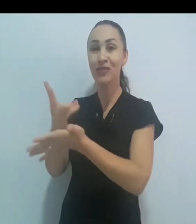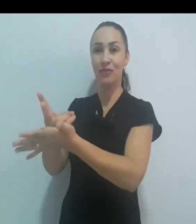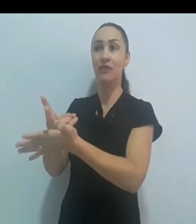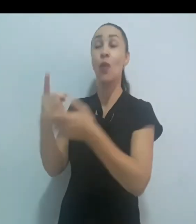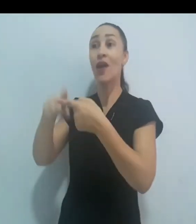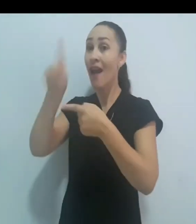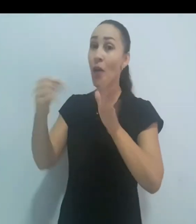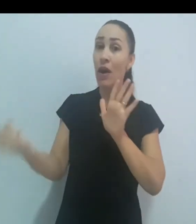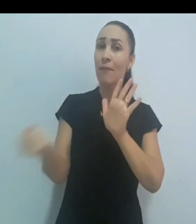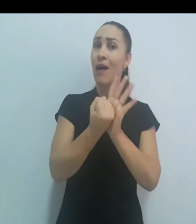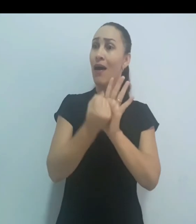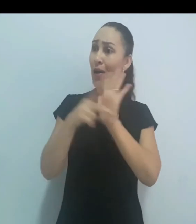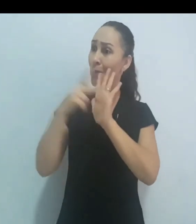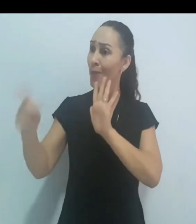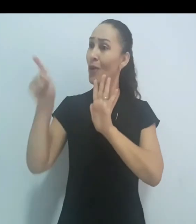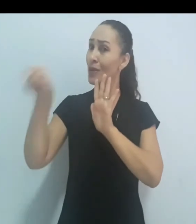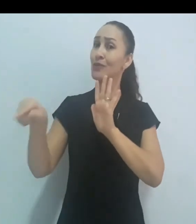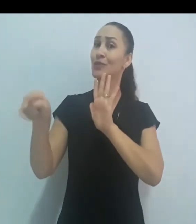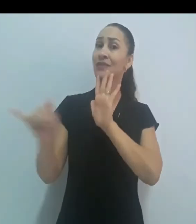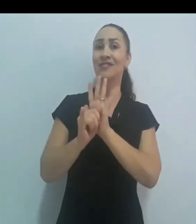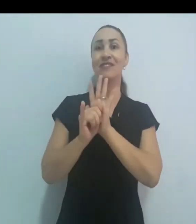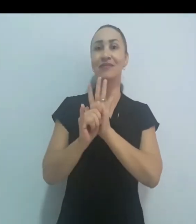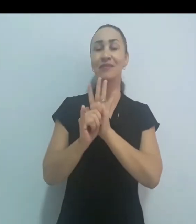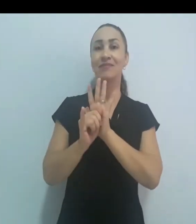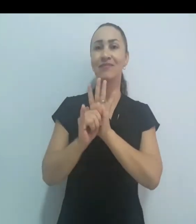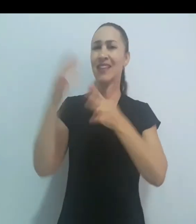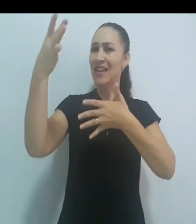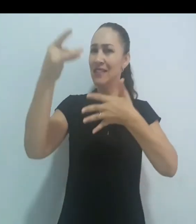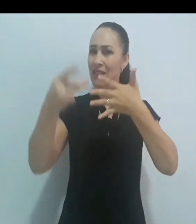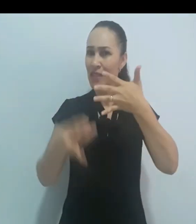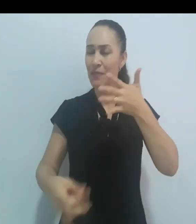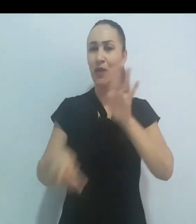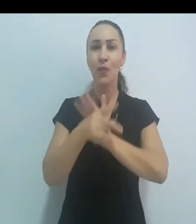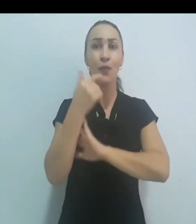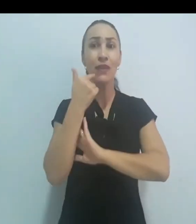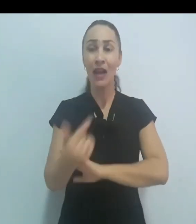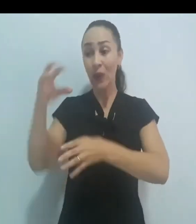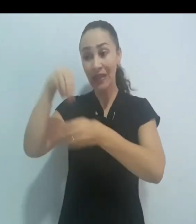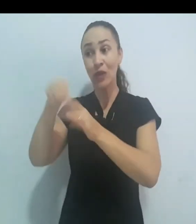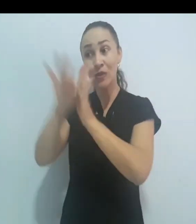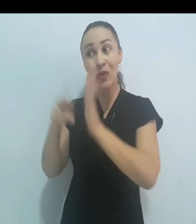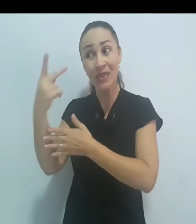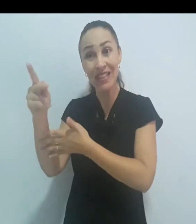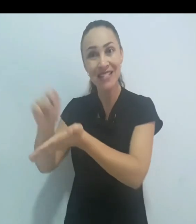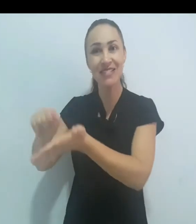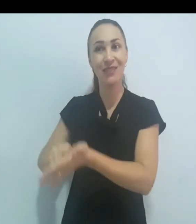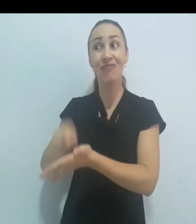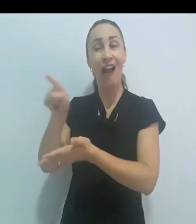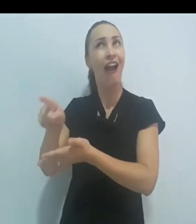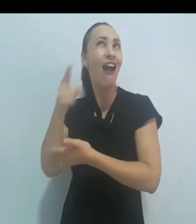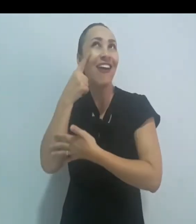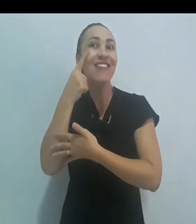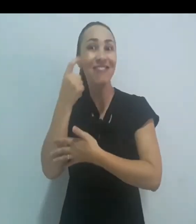na época, porque é uma marca da sua identidade, né? Esses aspectos da língua que vão aparecer no seu